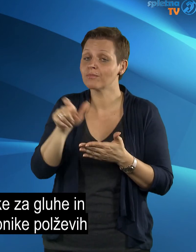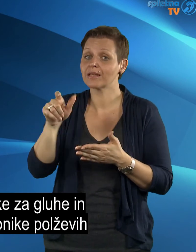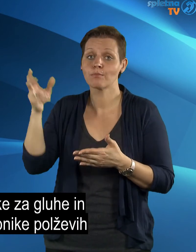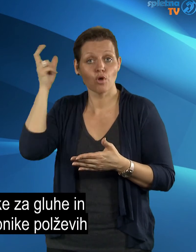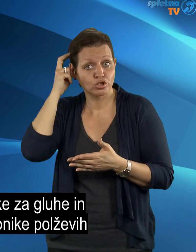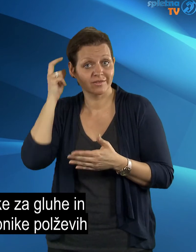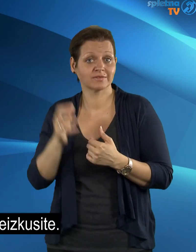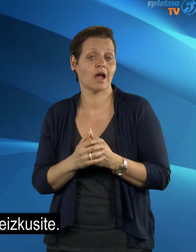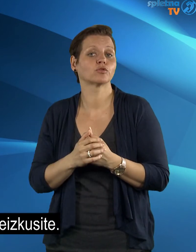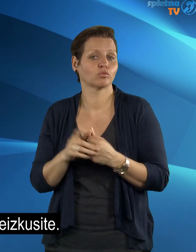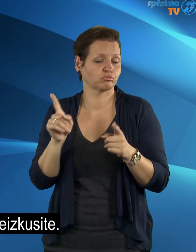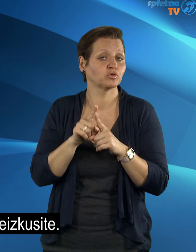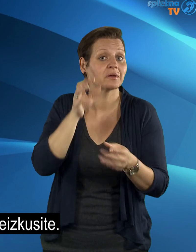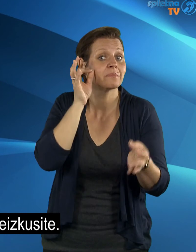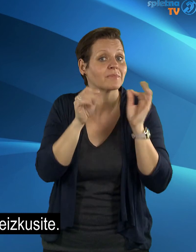ter uporabnike polževih vsadkov tudi